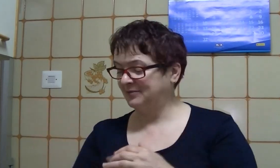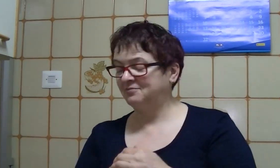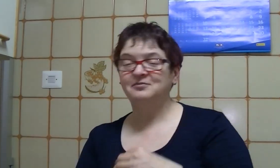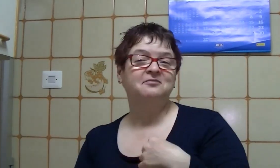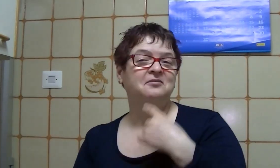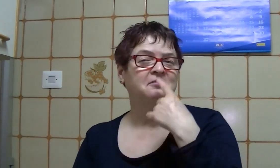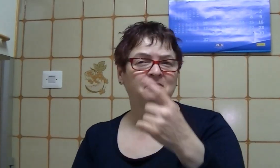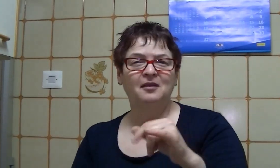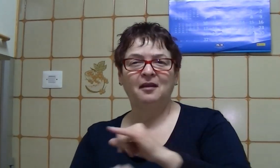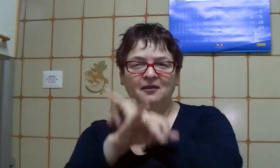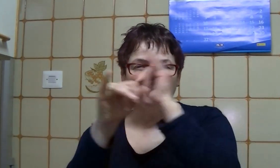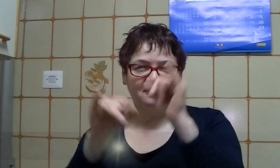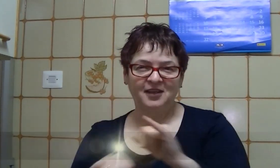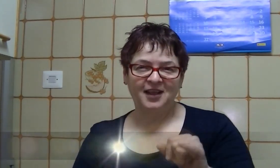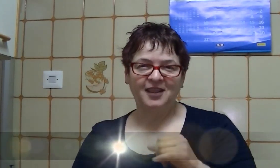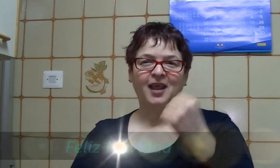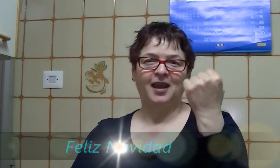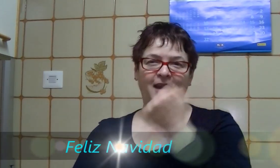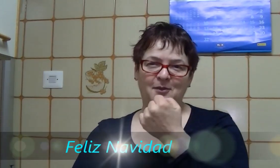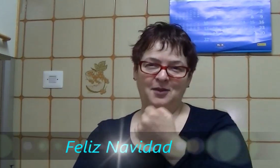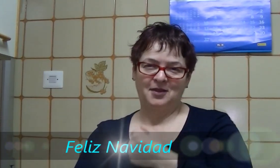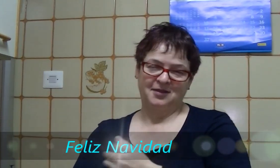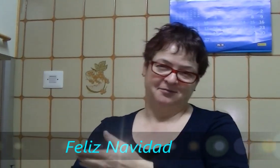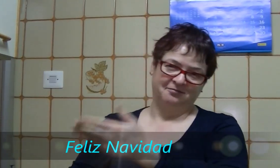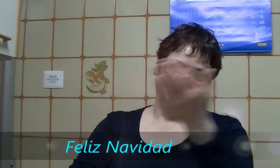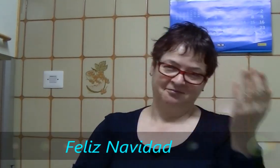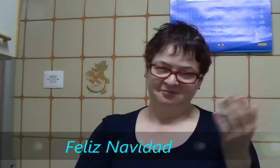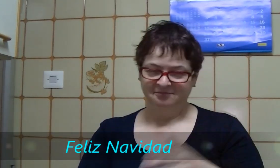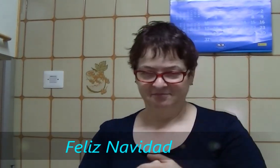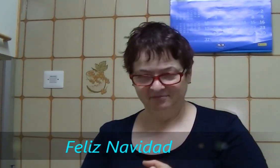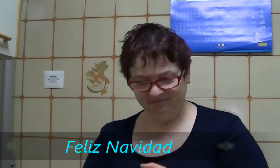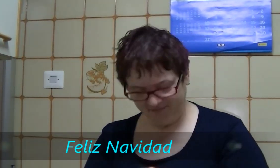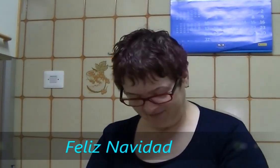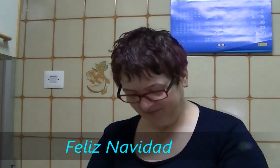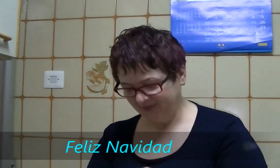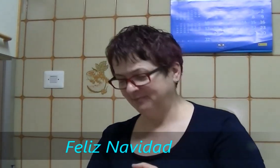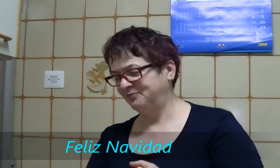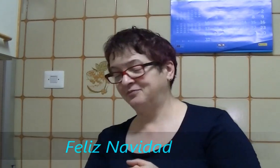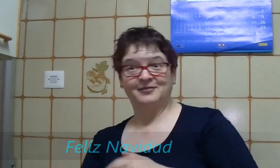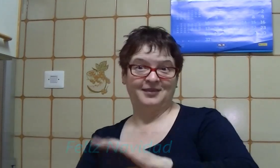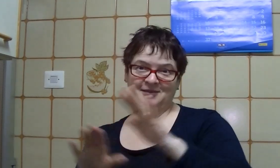pidieron fue que acabara en 5. Una buena intuición por la que hoy brinda el buen champán.